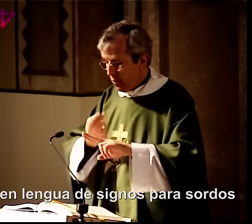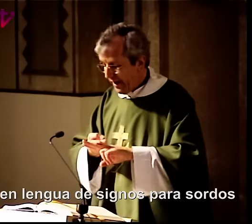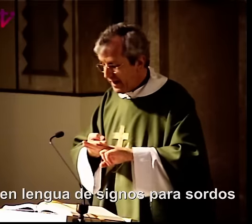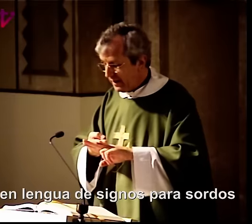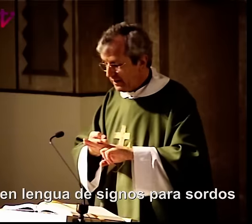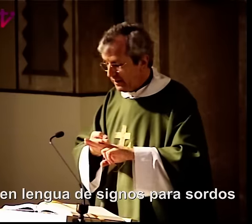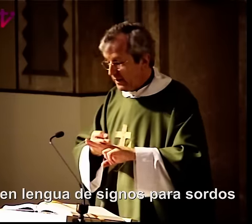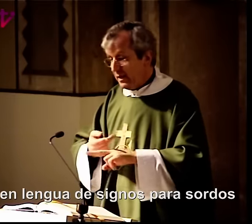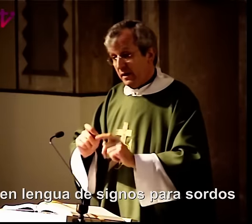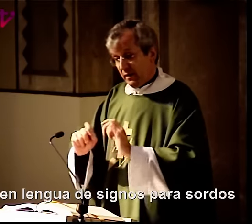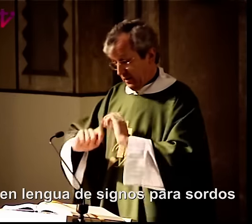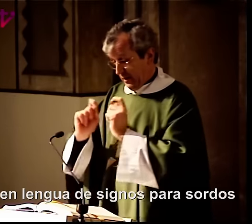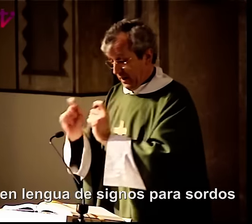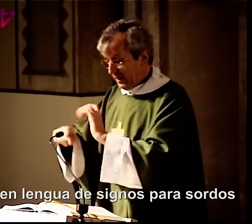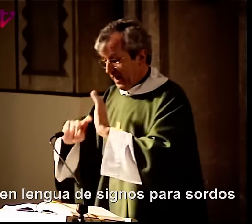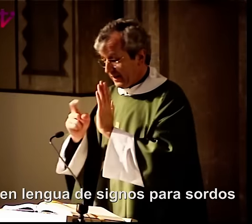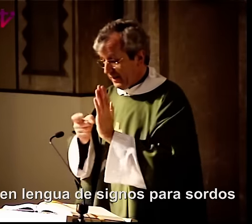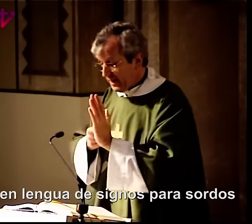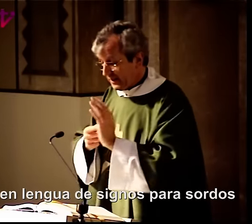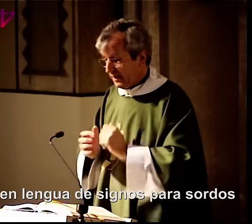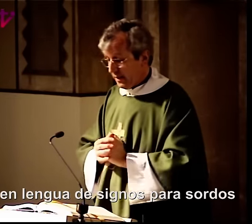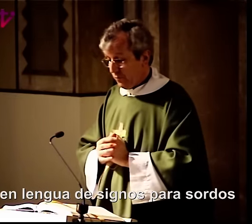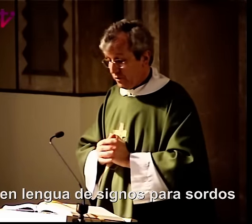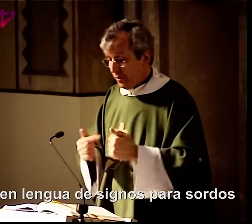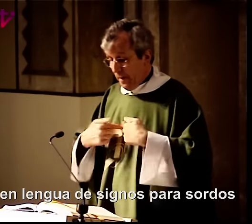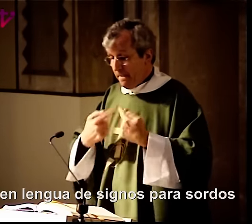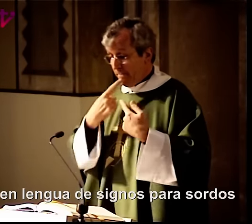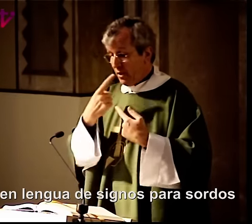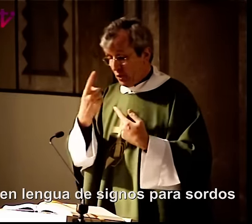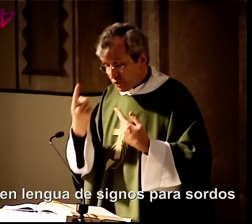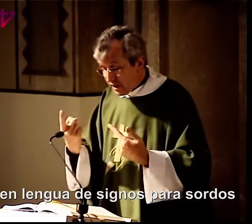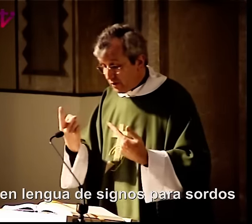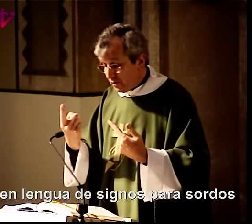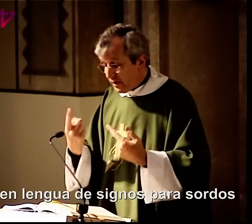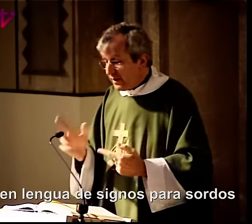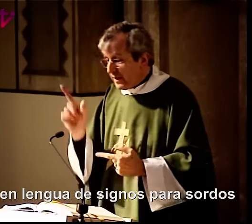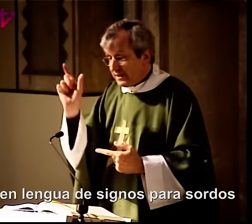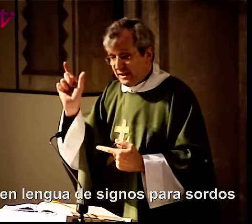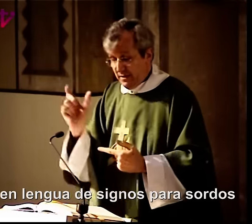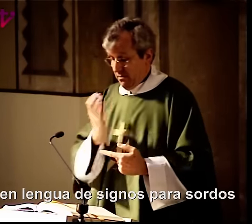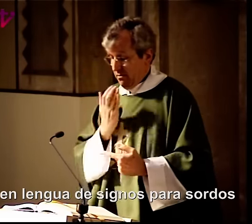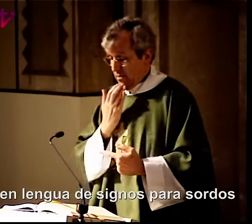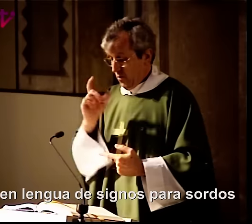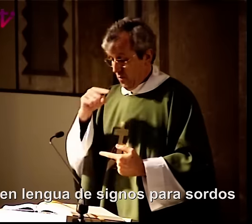mujer y le dé acta de repudio. Pero yo os digo que si